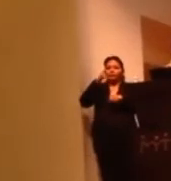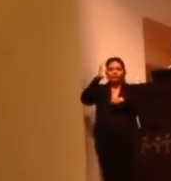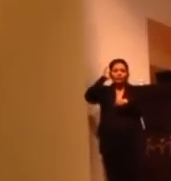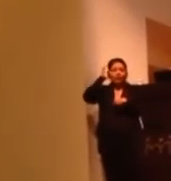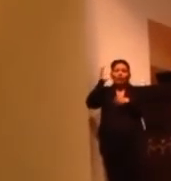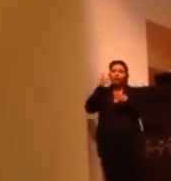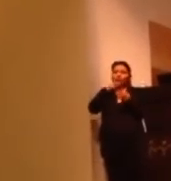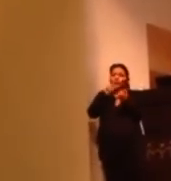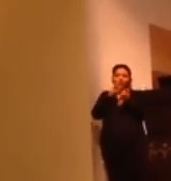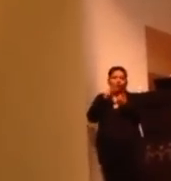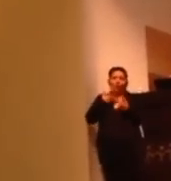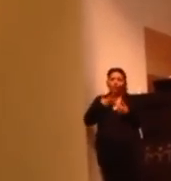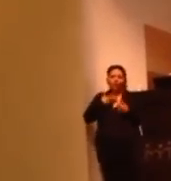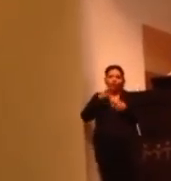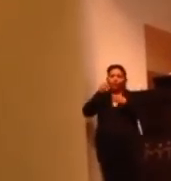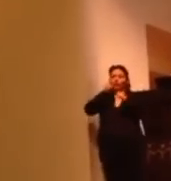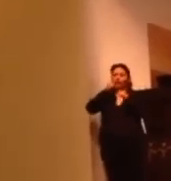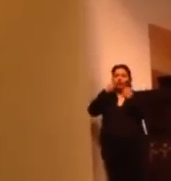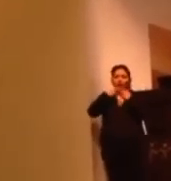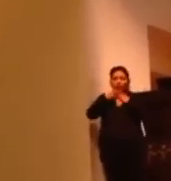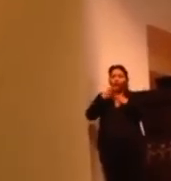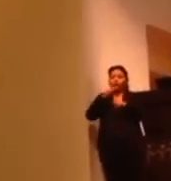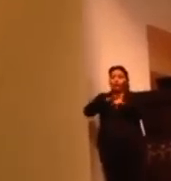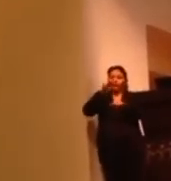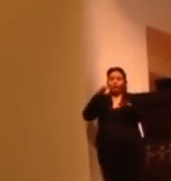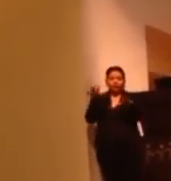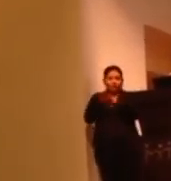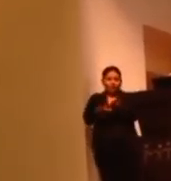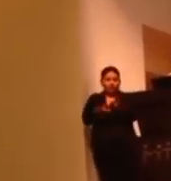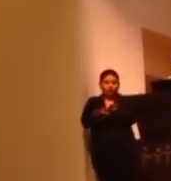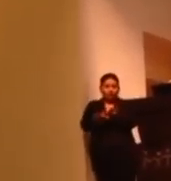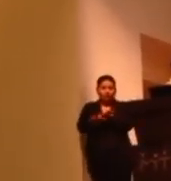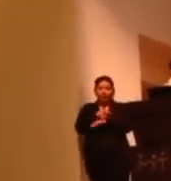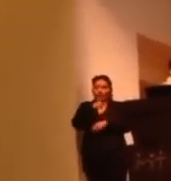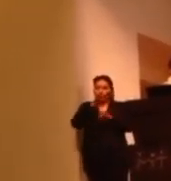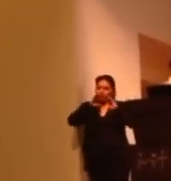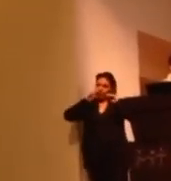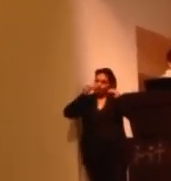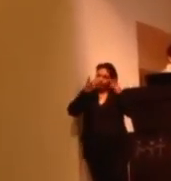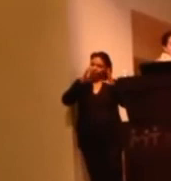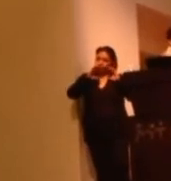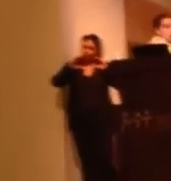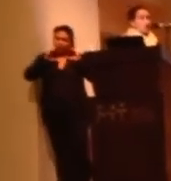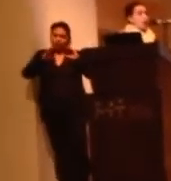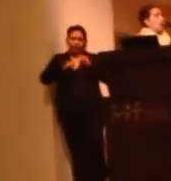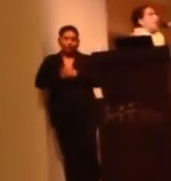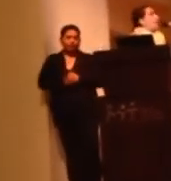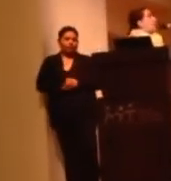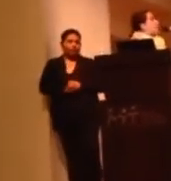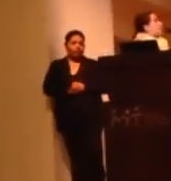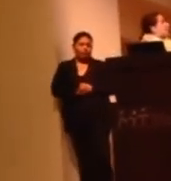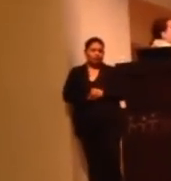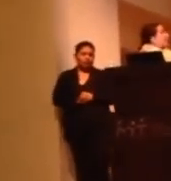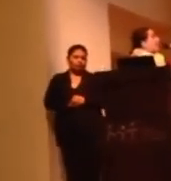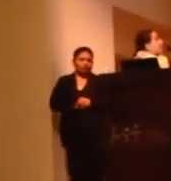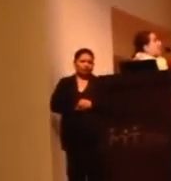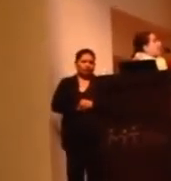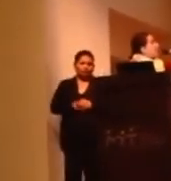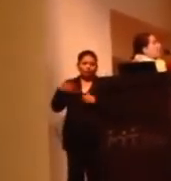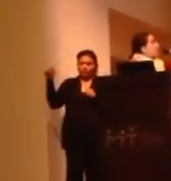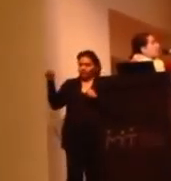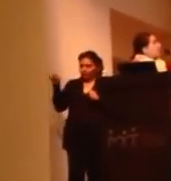no tenga este tipo de alteraciones. Entonces hay que tener muchísimo cuidado. ¿Okay? Les